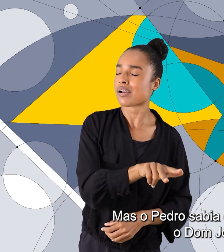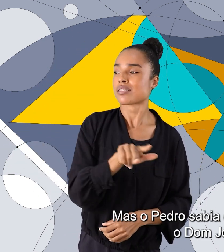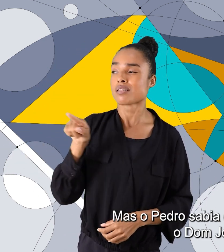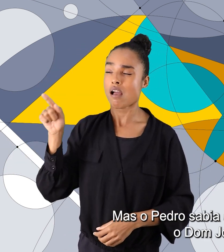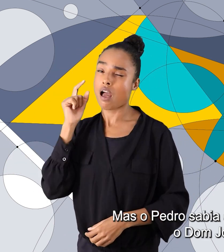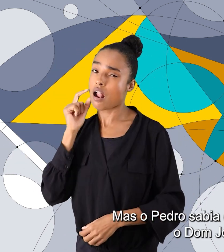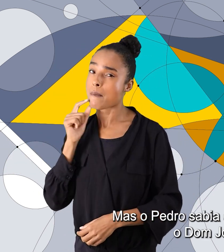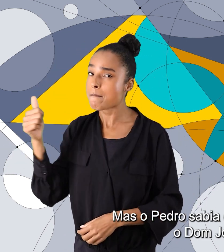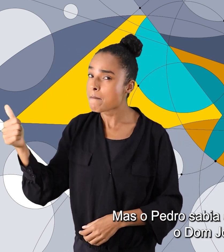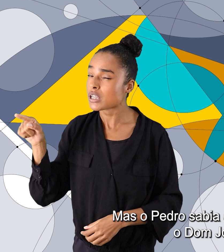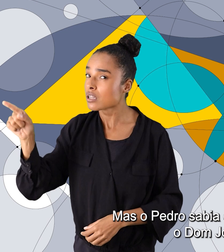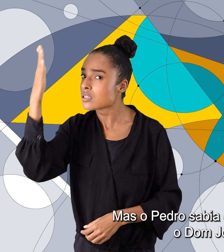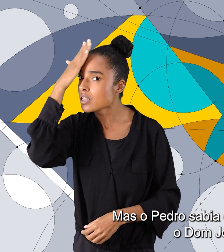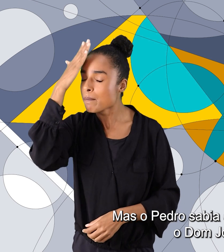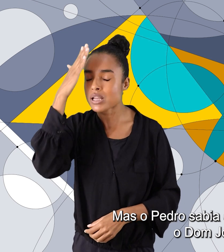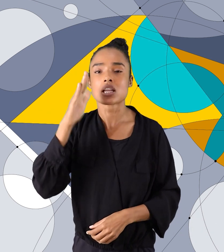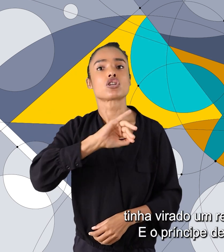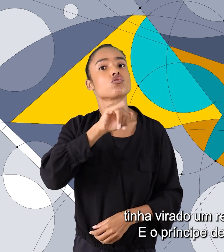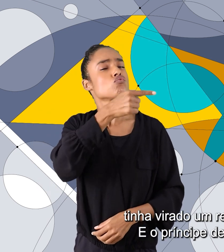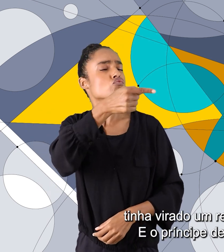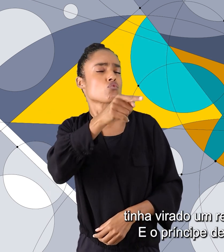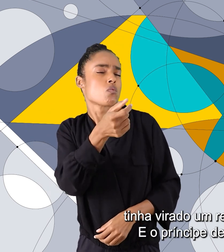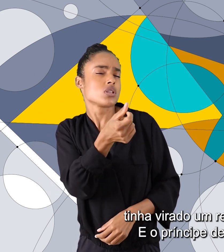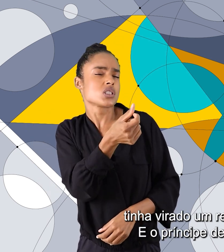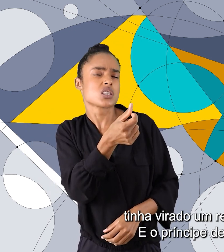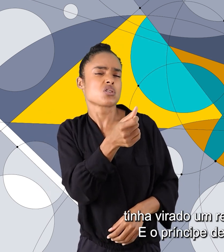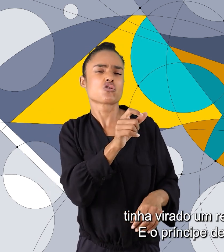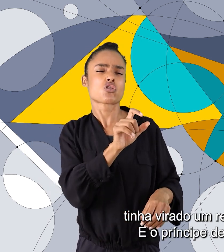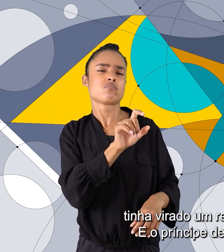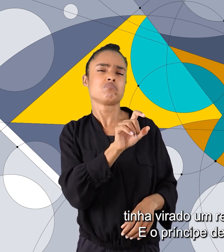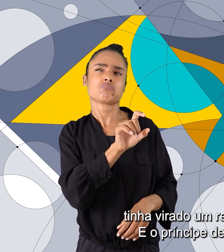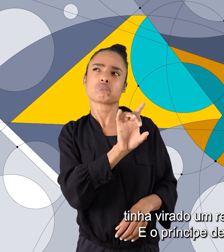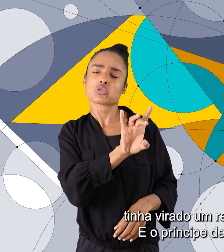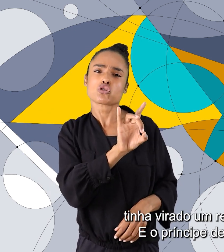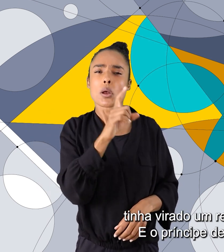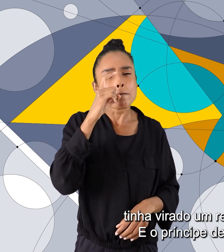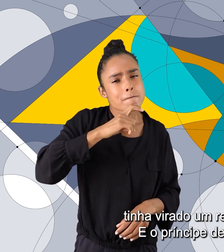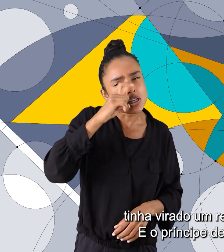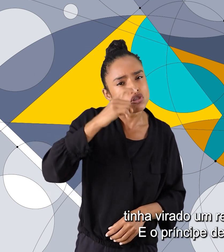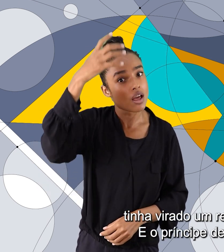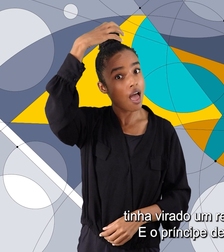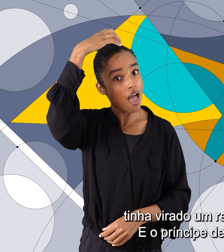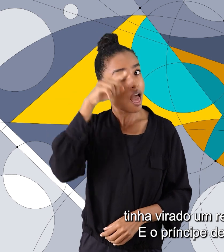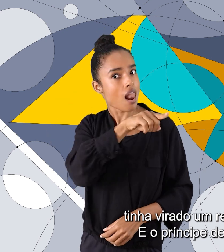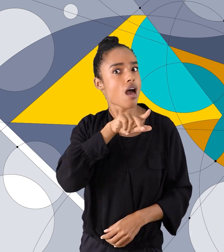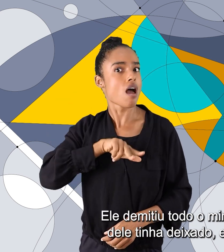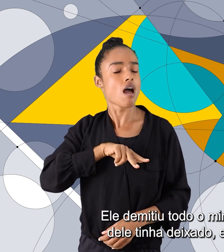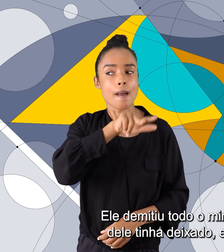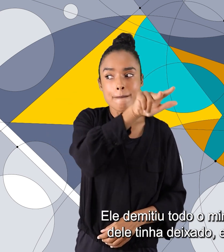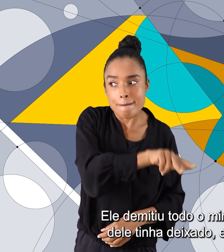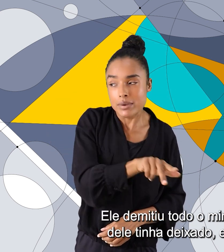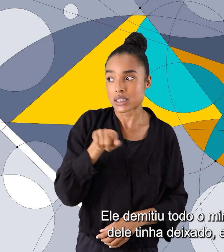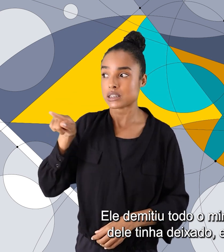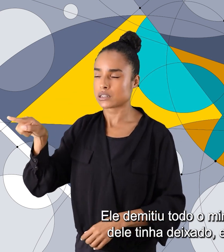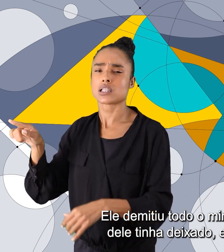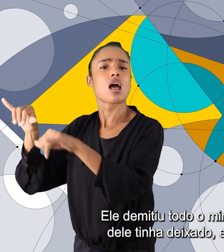Mas o Pedro sabia que o pai dele, o Dom João, tinha virado um rei decorativo e o príncipe decidiu ficar. Ele